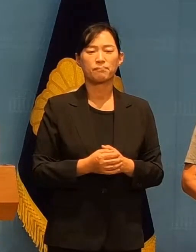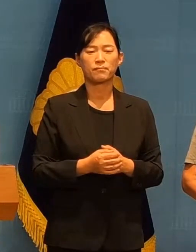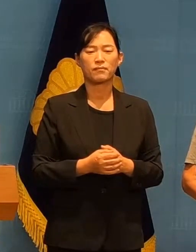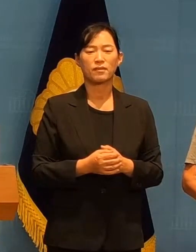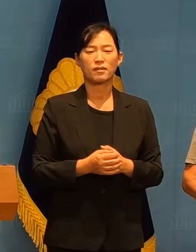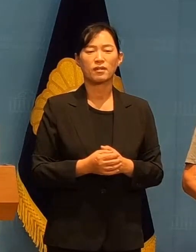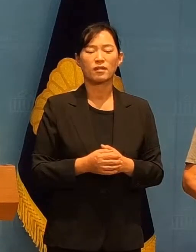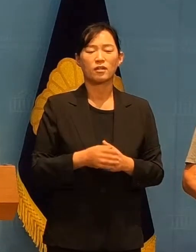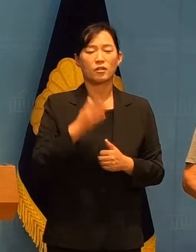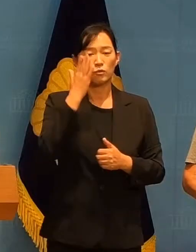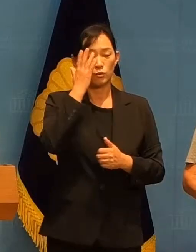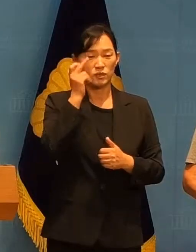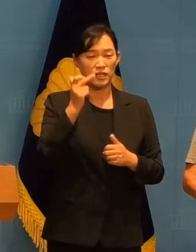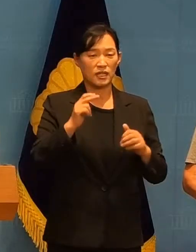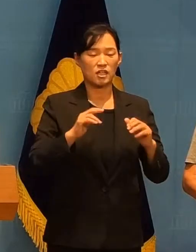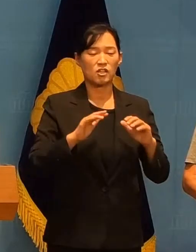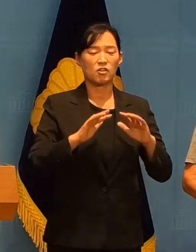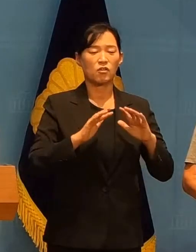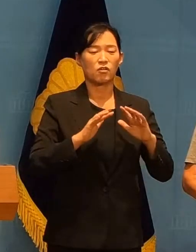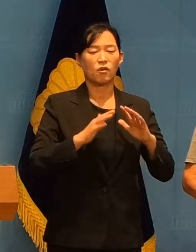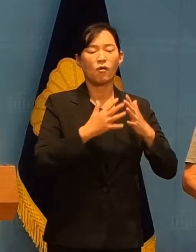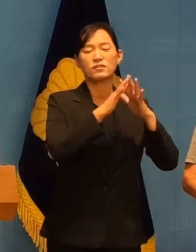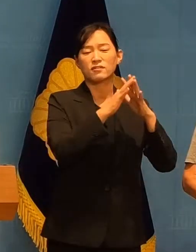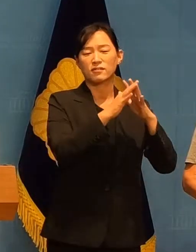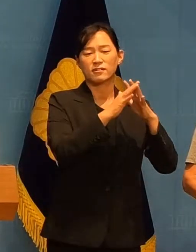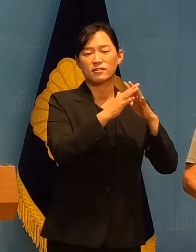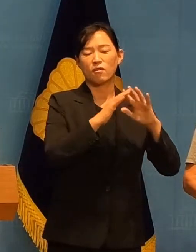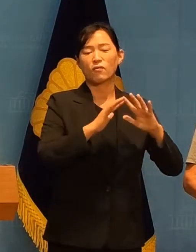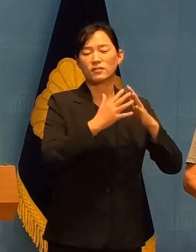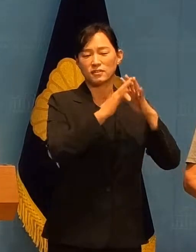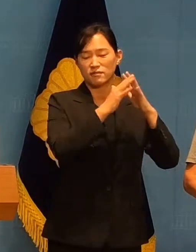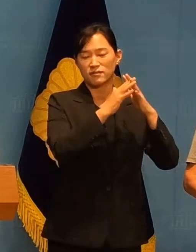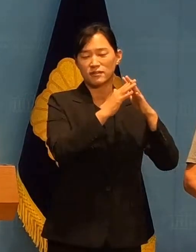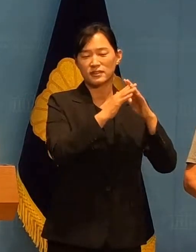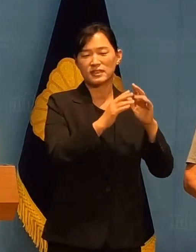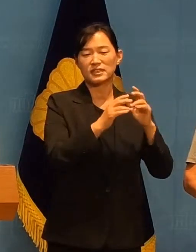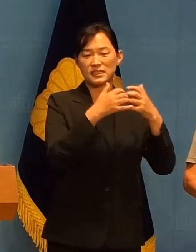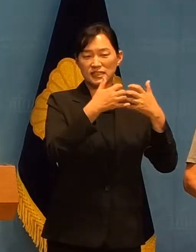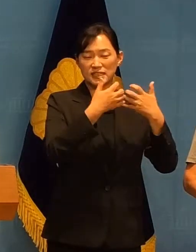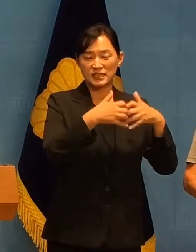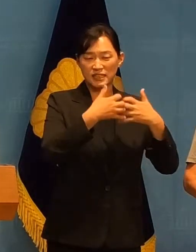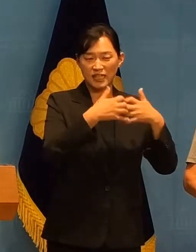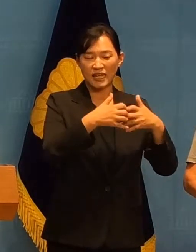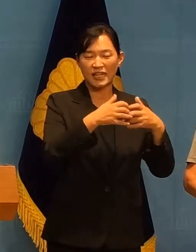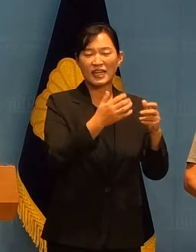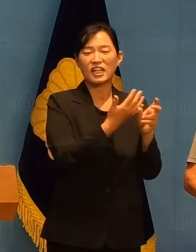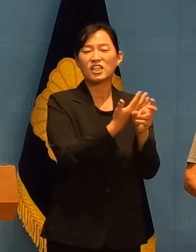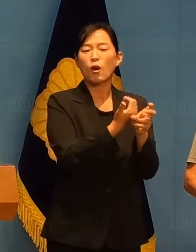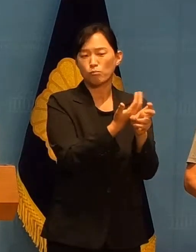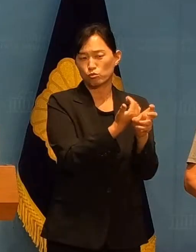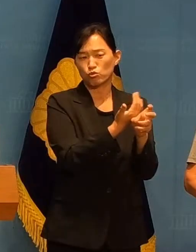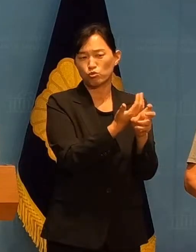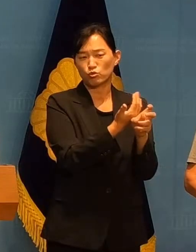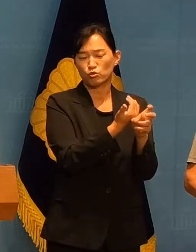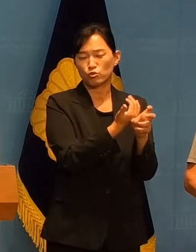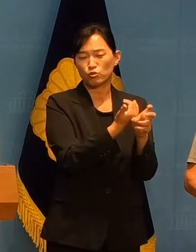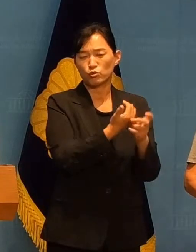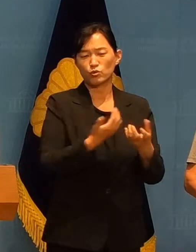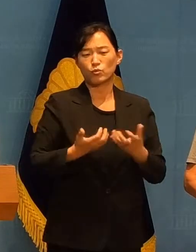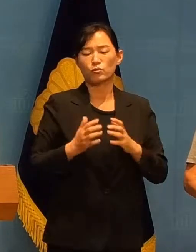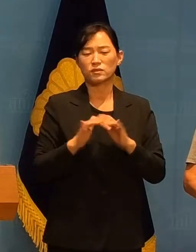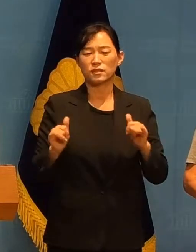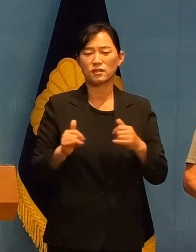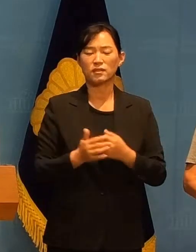저는 울산 건설기계에서 일하고 있는 덤프 노동자 안원탁입니다. 저는 덤프를 하고 있는 사람으로서